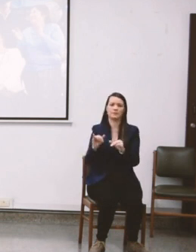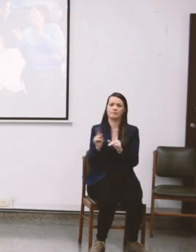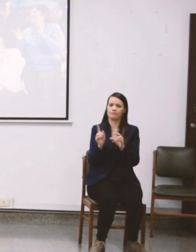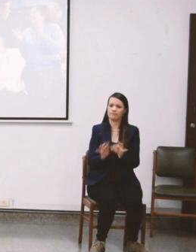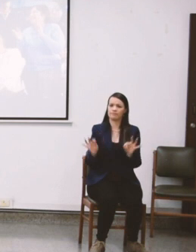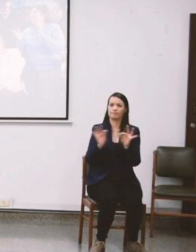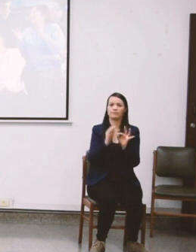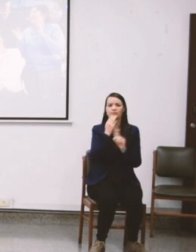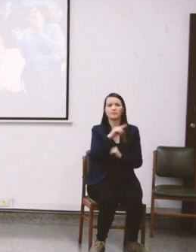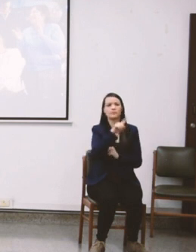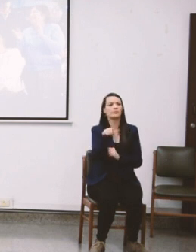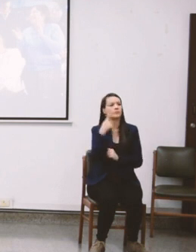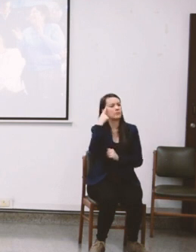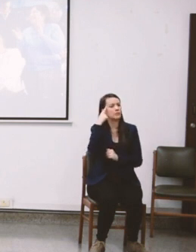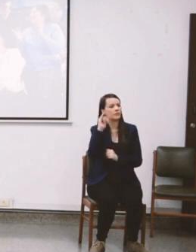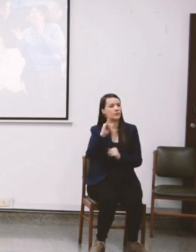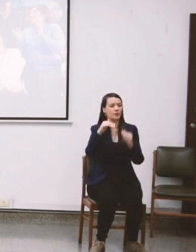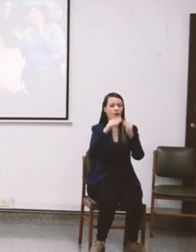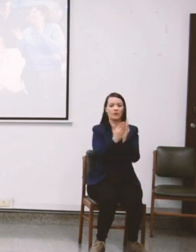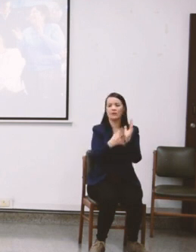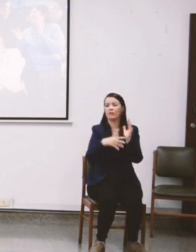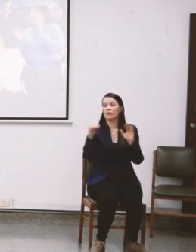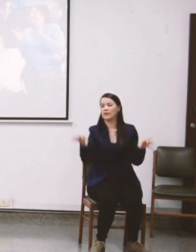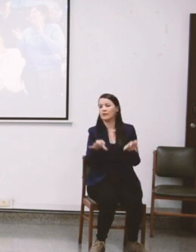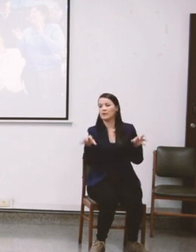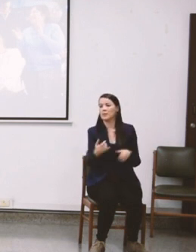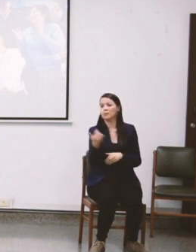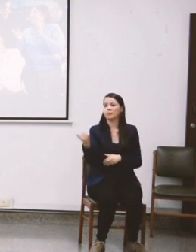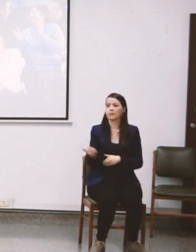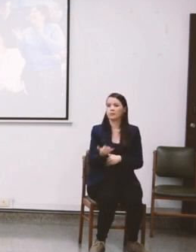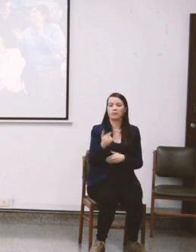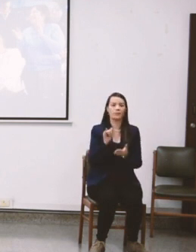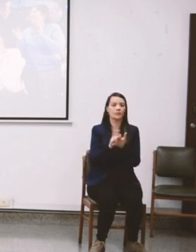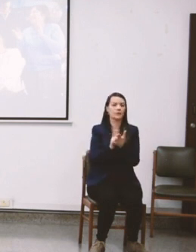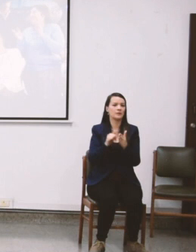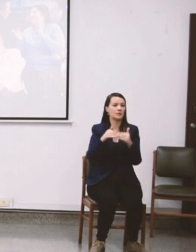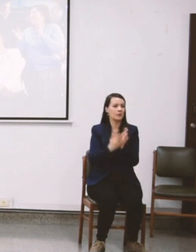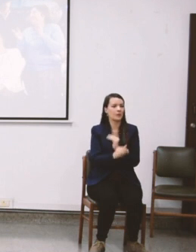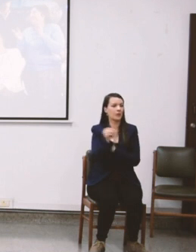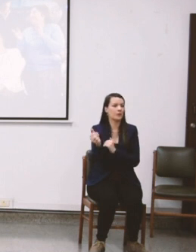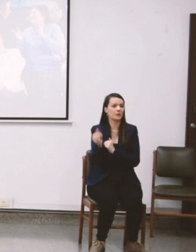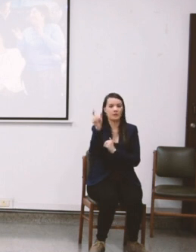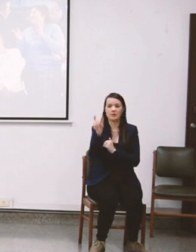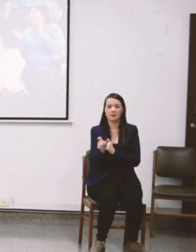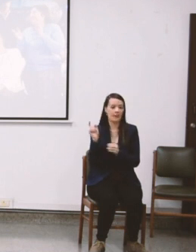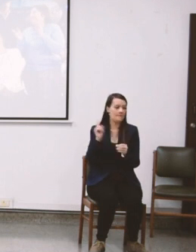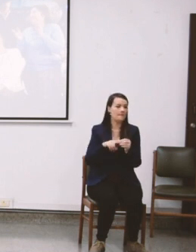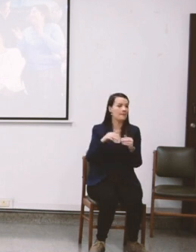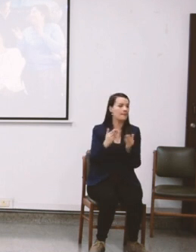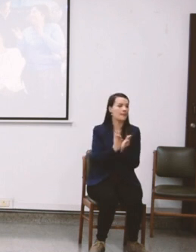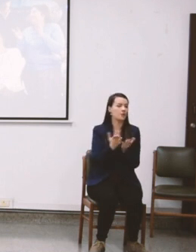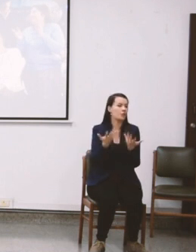Entonces, cuando yo digo cuáles son nuestras posibilidades por fuera de la escuela, también es como tratando de apelar cuáles son las posibilidades de una persona que no